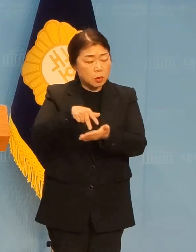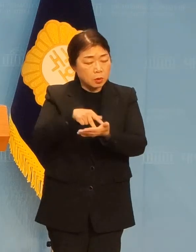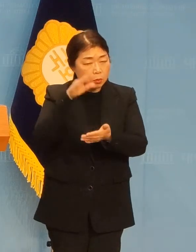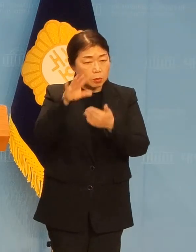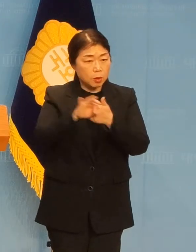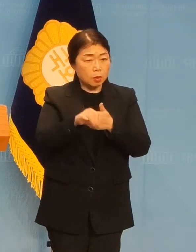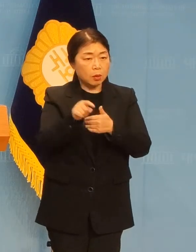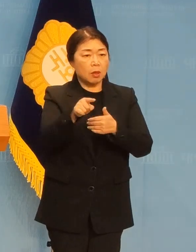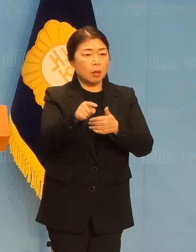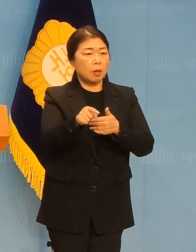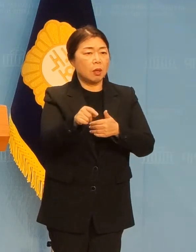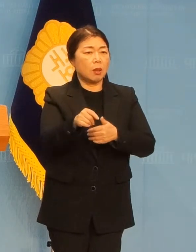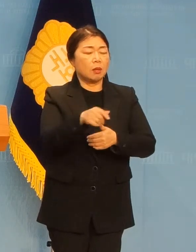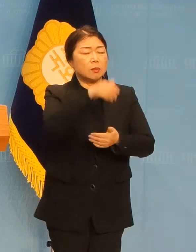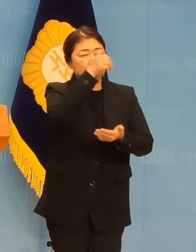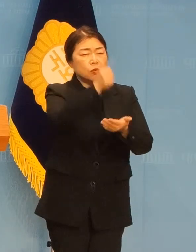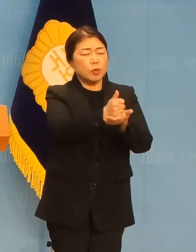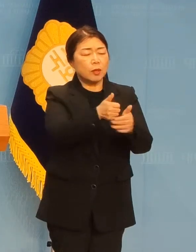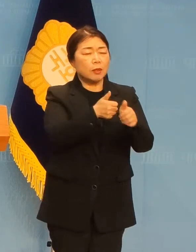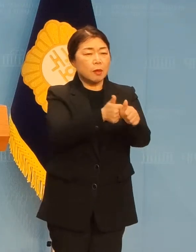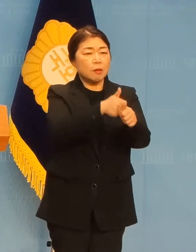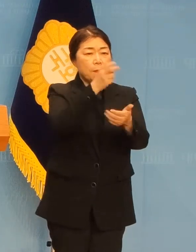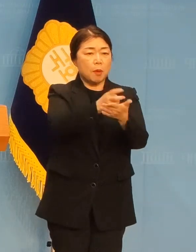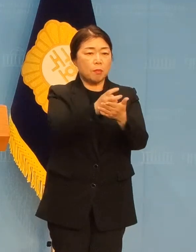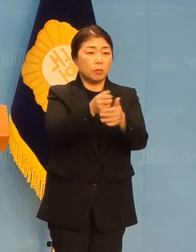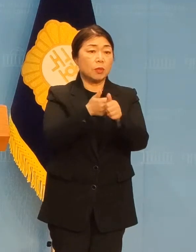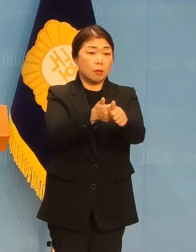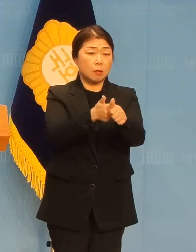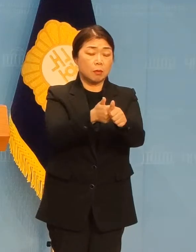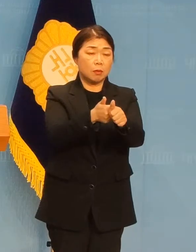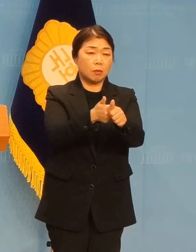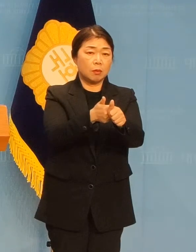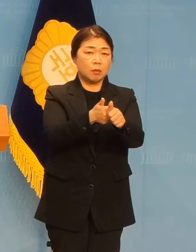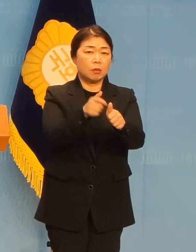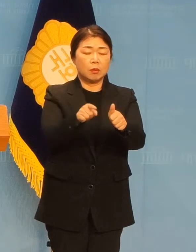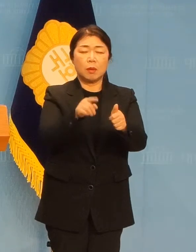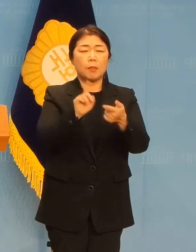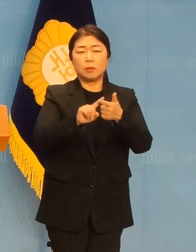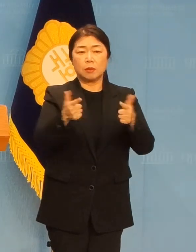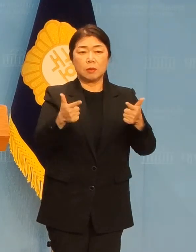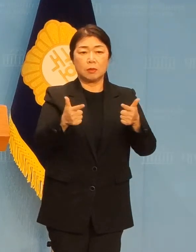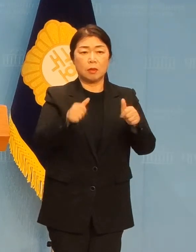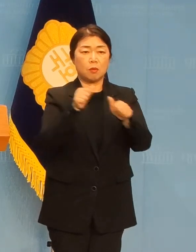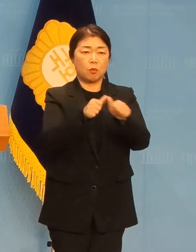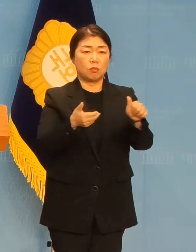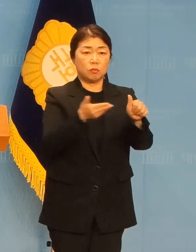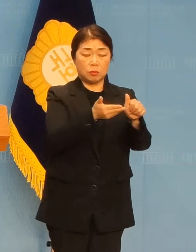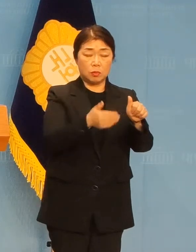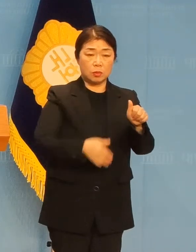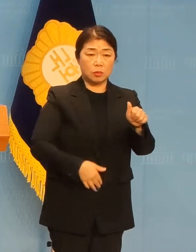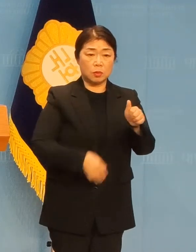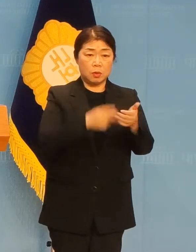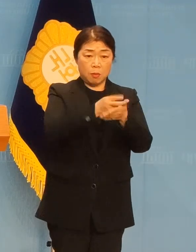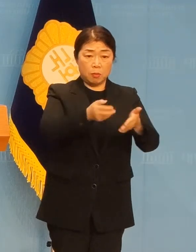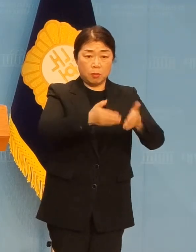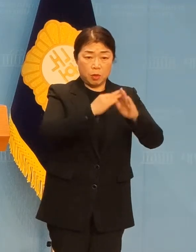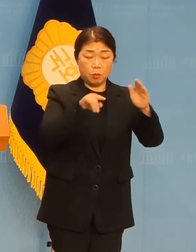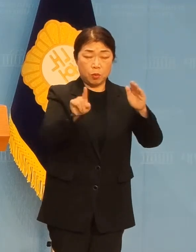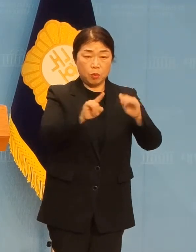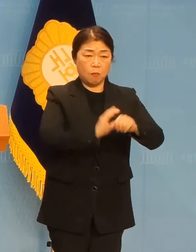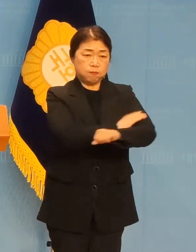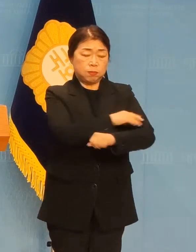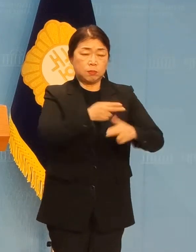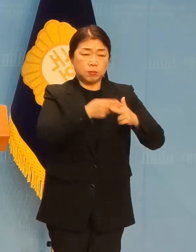재형 법정주의의 명확성 원칙을 위반한다고 경고합니다. 이 법안의 역사는 독재